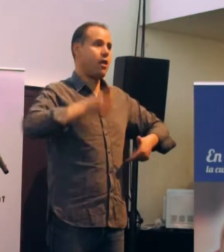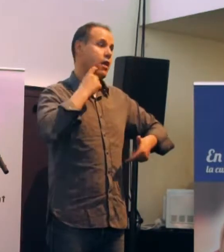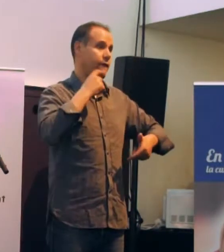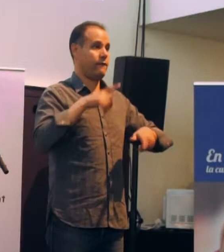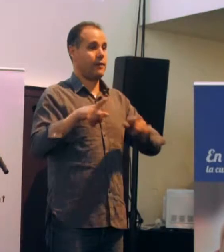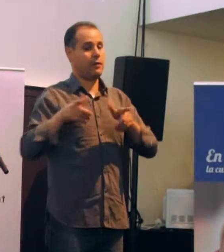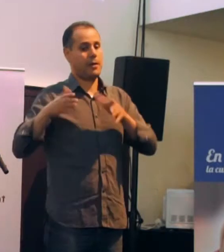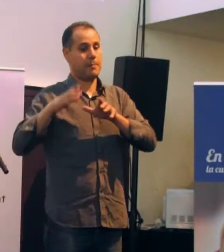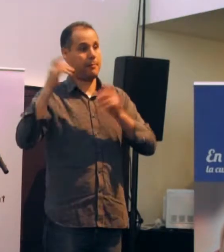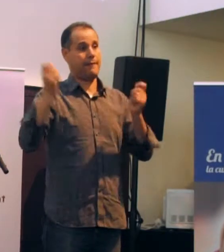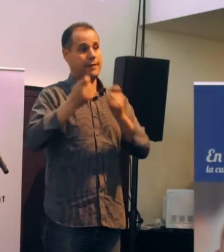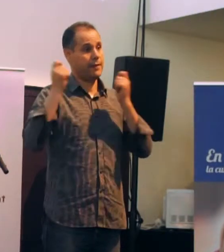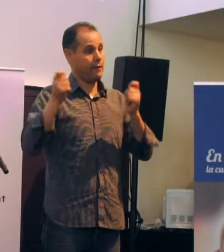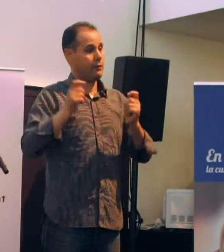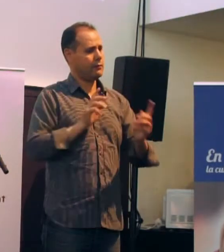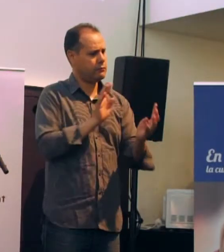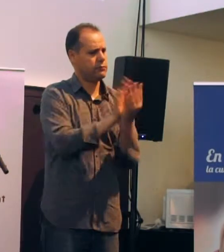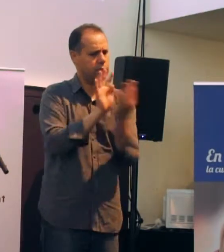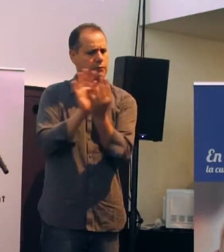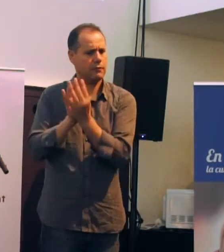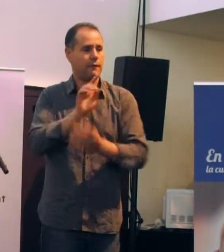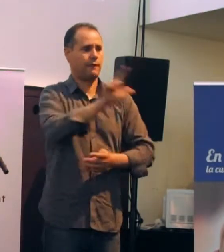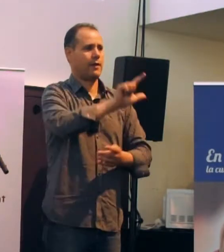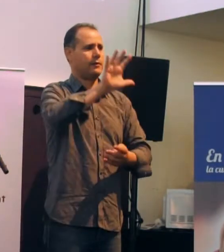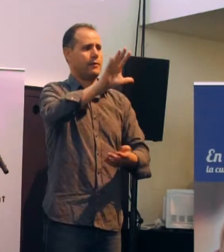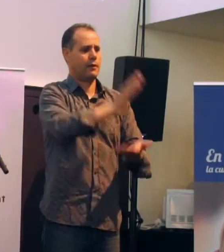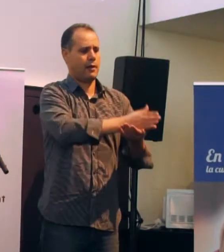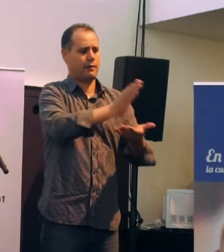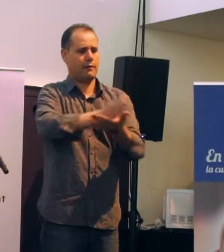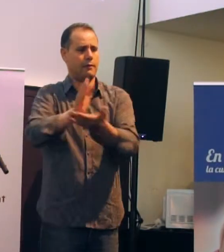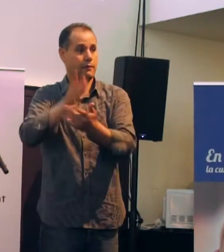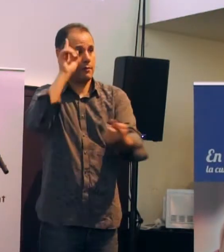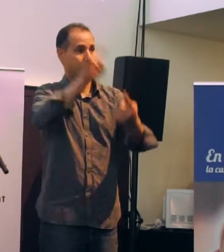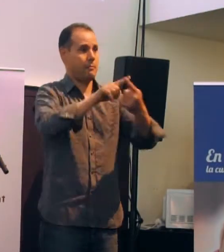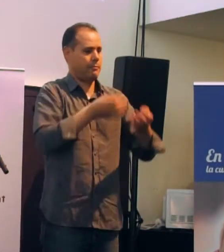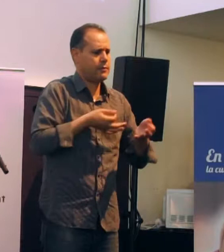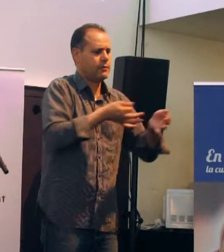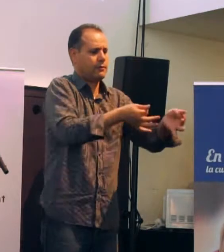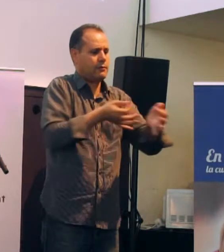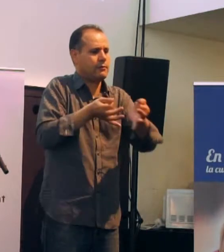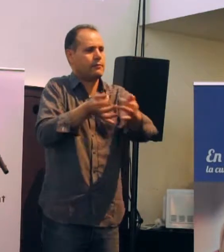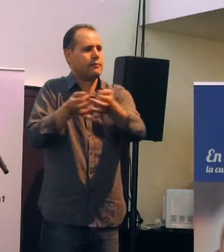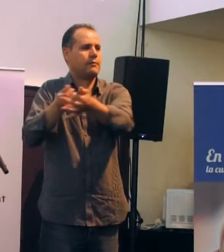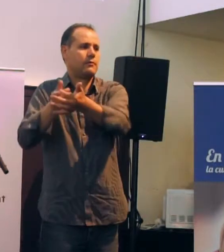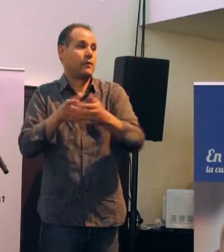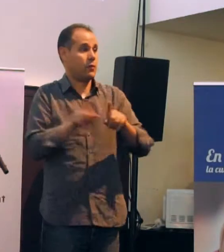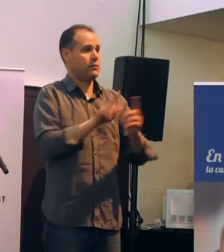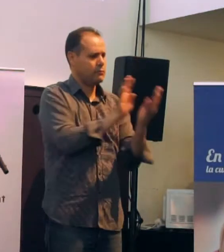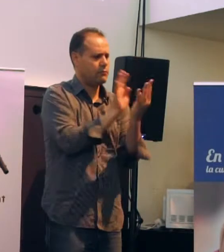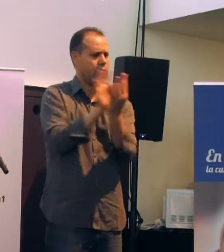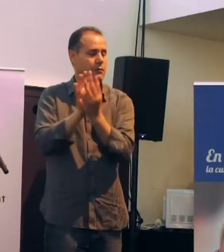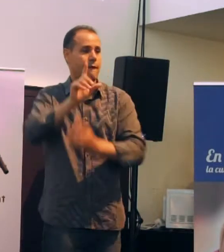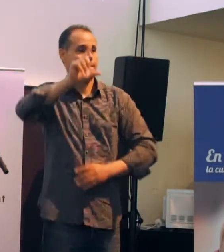L'équipe du festival est aussi allée à la rencontre de 25 classes pour des temps de sensibilisation, et a réalisé plus d'une vingtaine de rencontres auprès